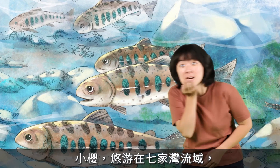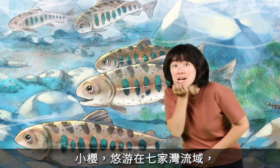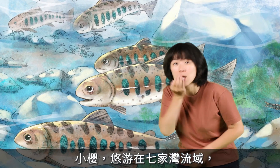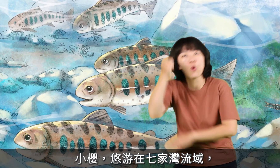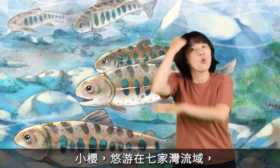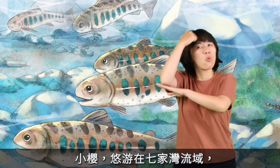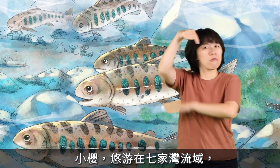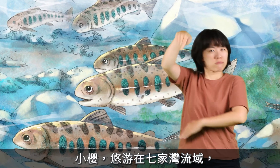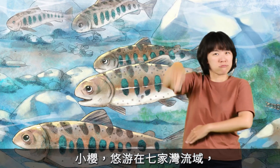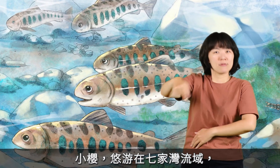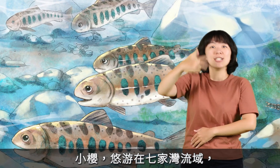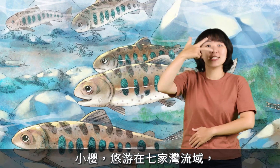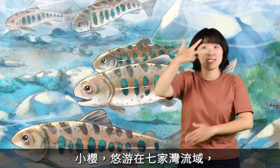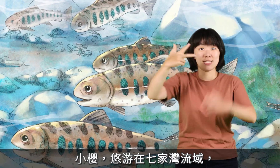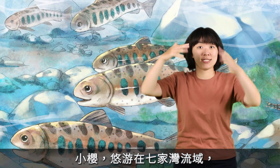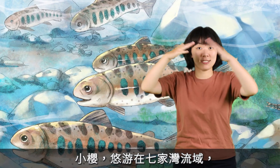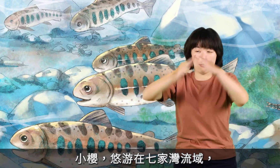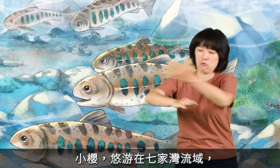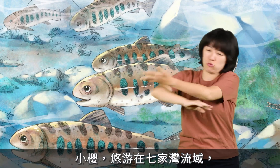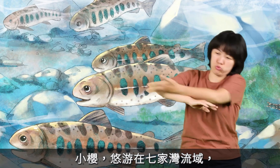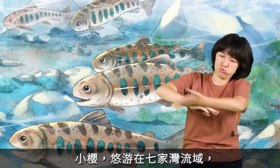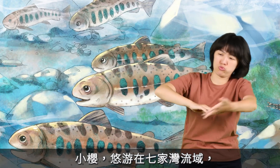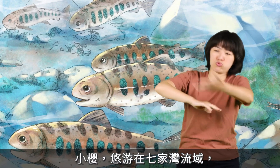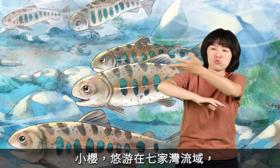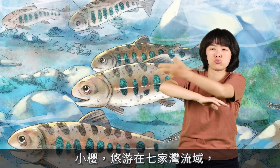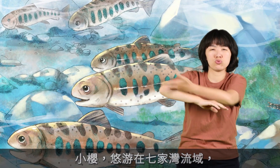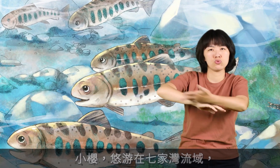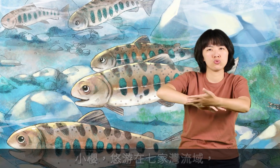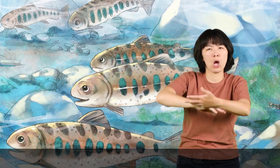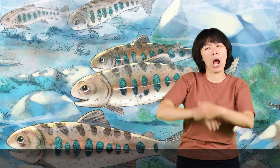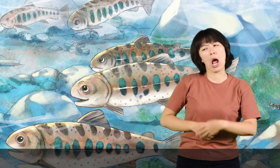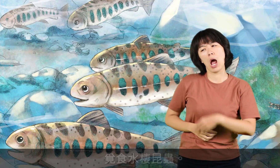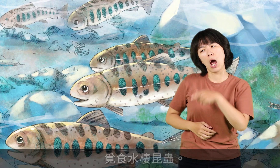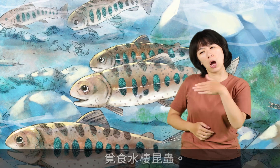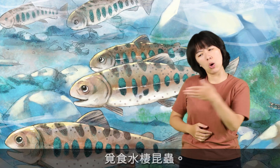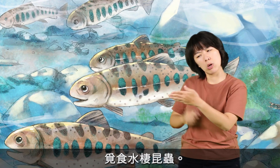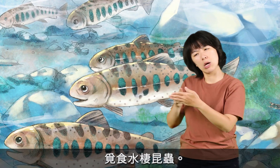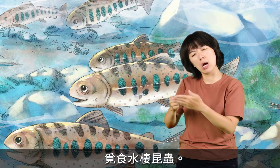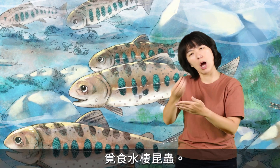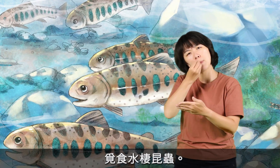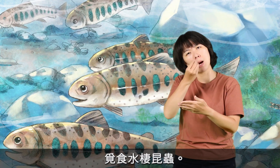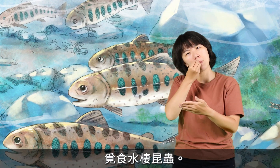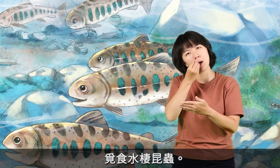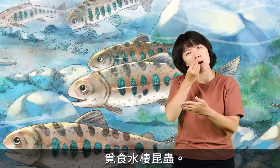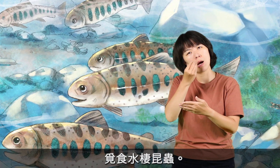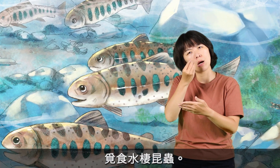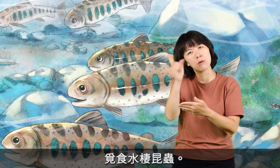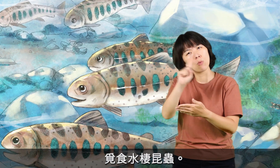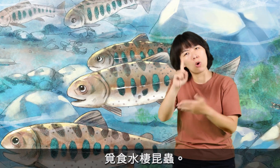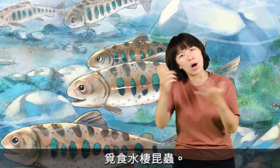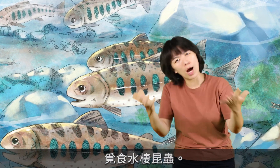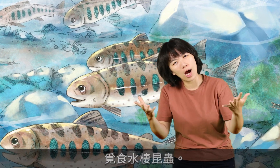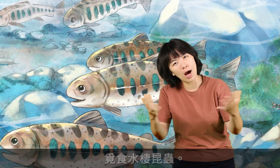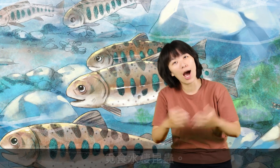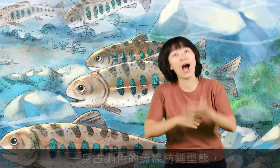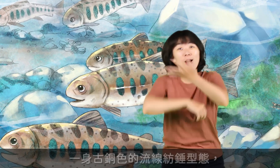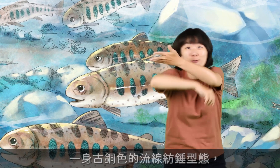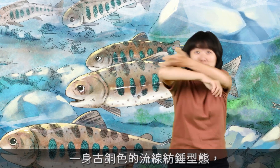小鹰悠游在七家湾流域，觅食水栖昆虫，